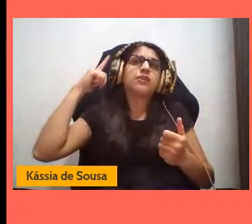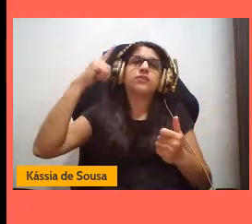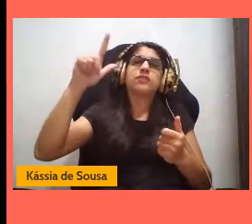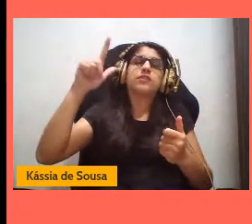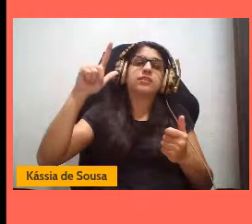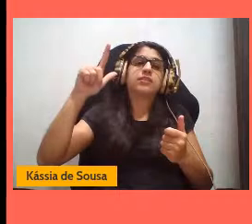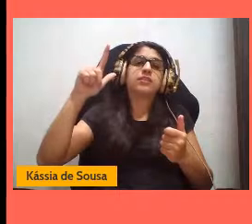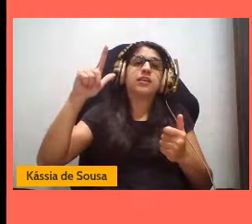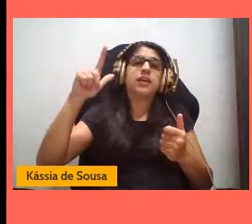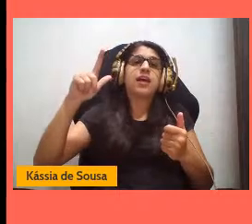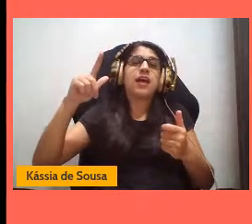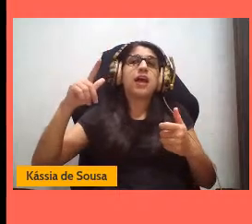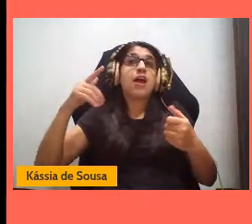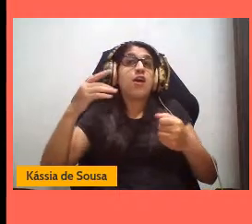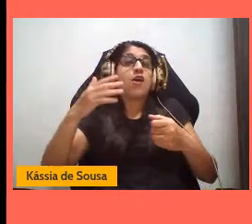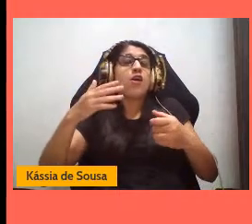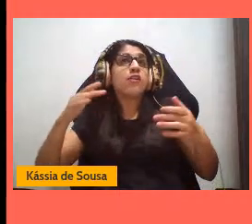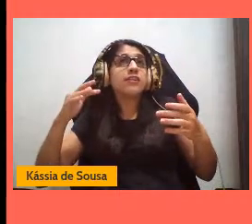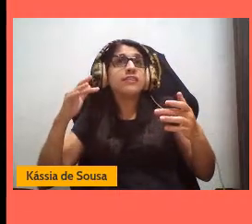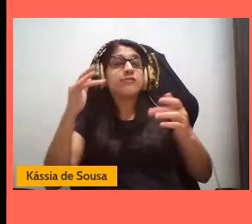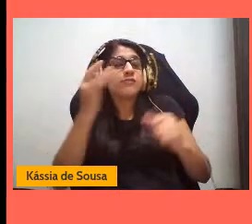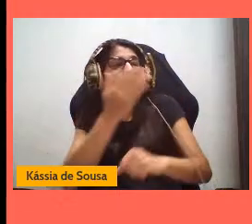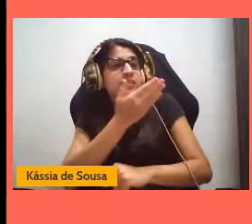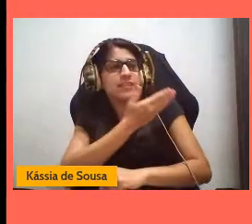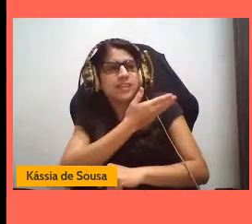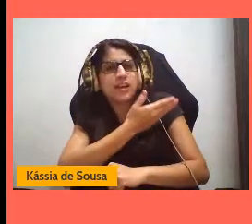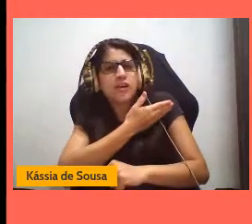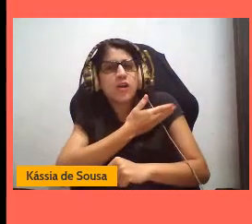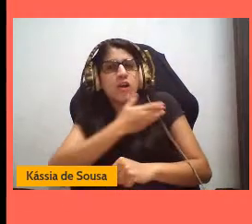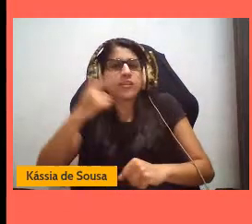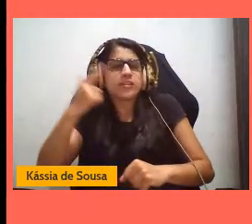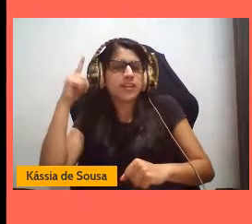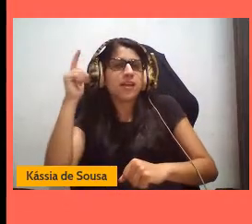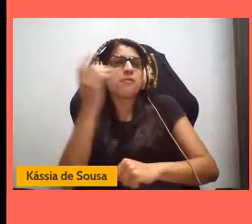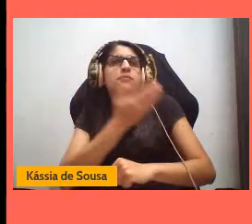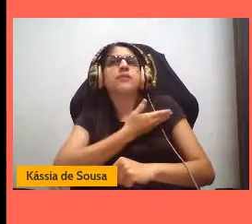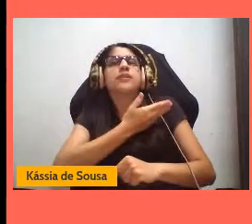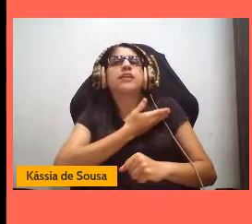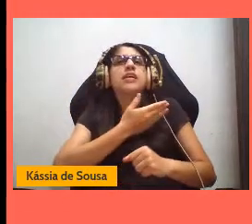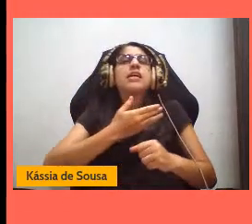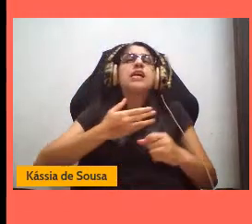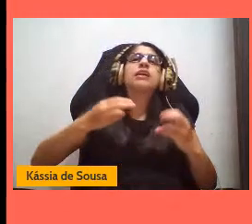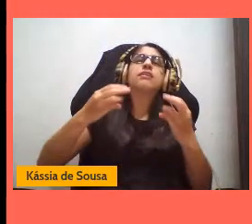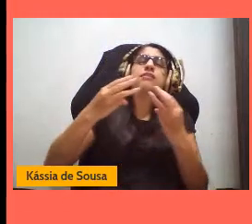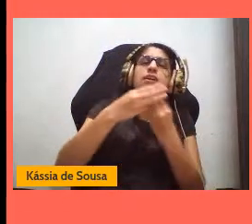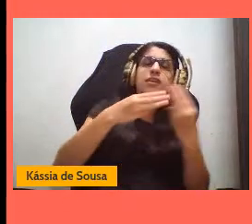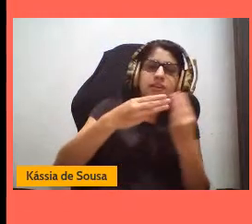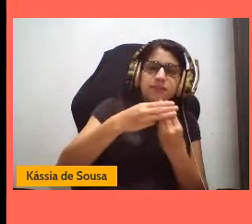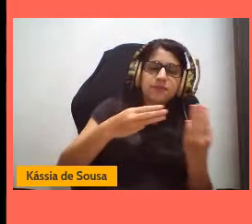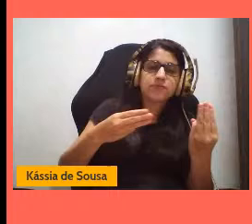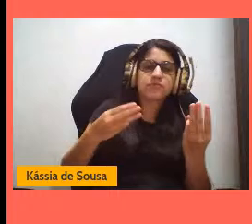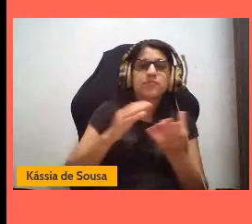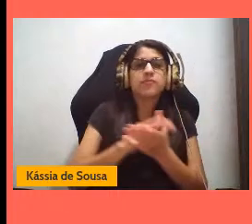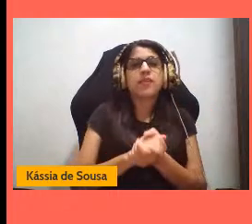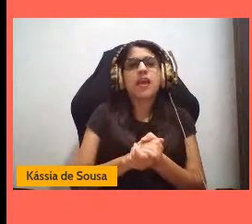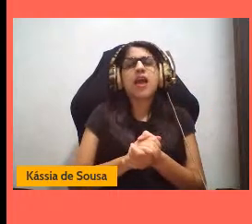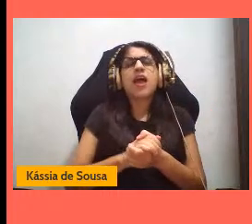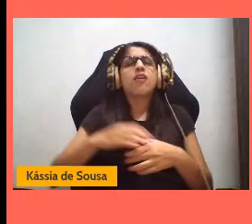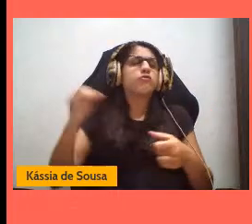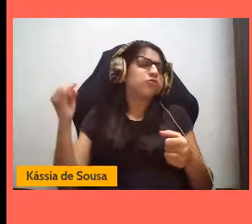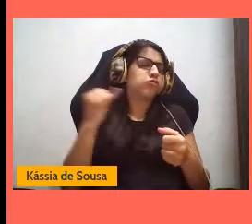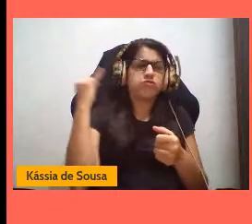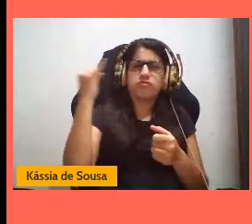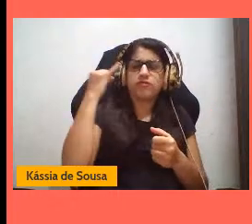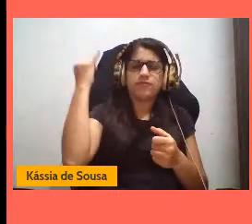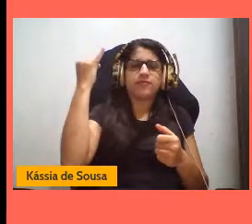tentar fazer amizade mais com a universidade, né? Então, acho que foi bem importante. Então,